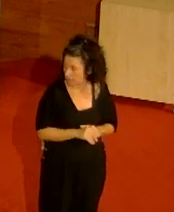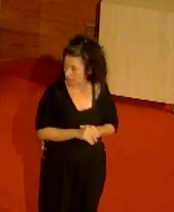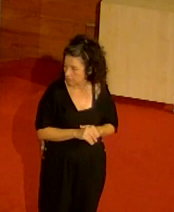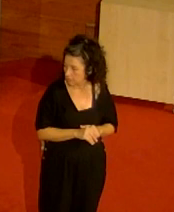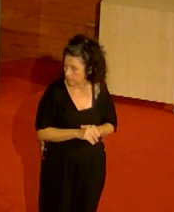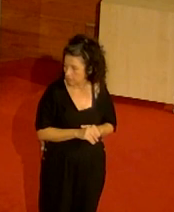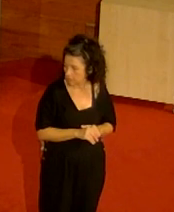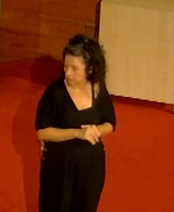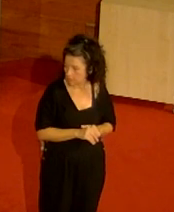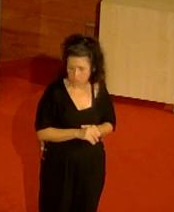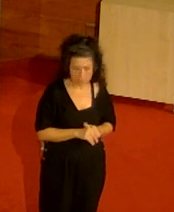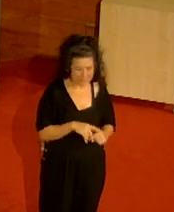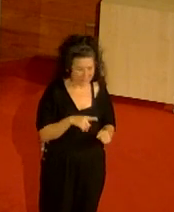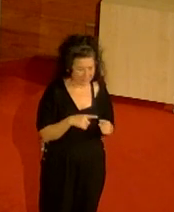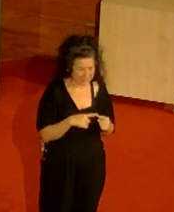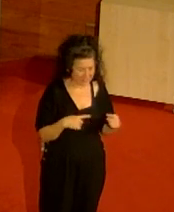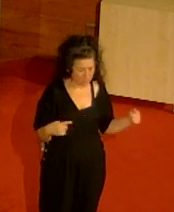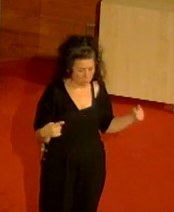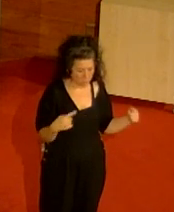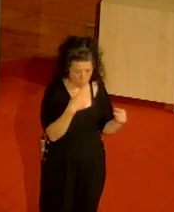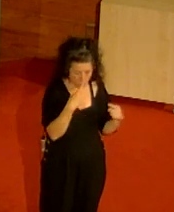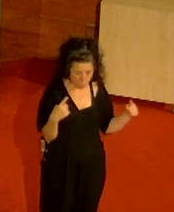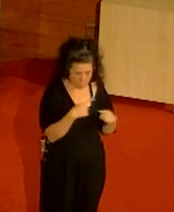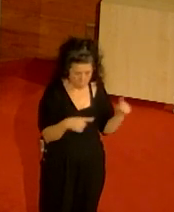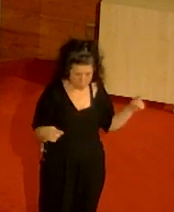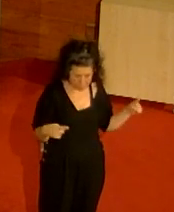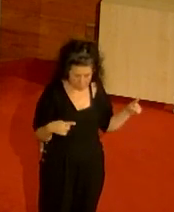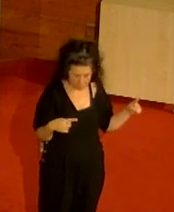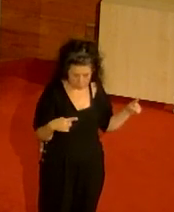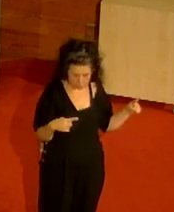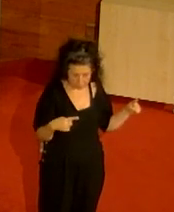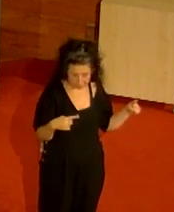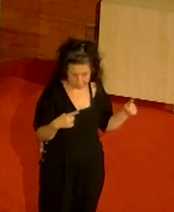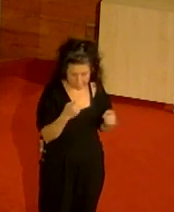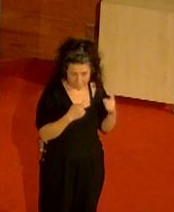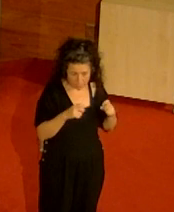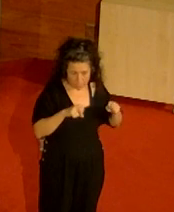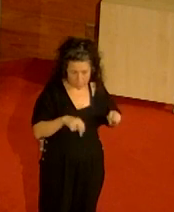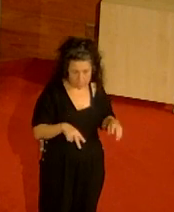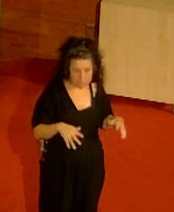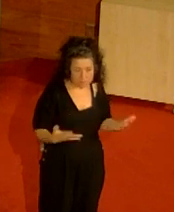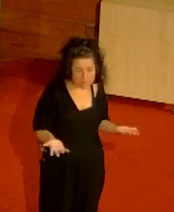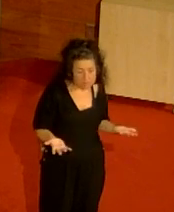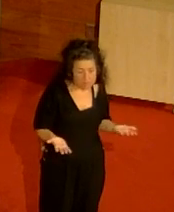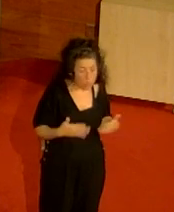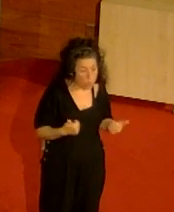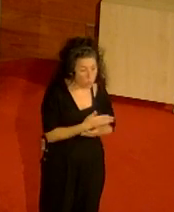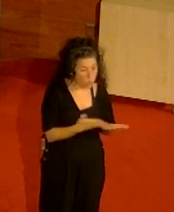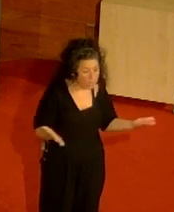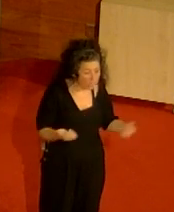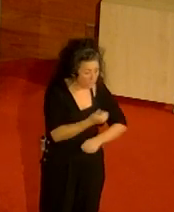que haya estado todo este tiempo detenido sin que sepamos nada, sin que se sepa nada, esto a cualquier ciudadano,